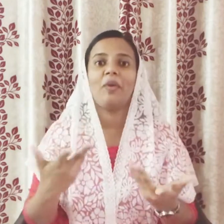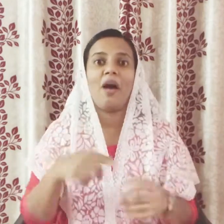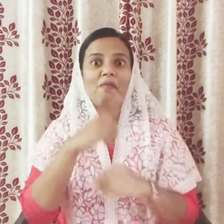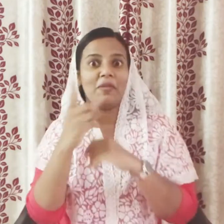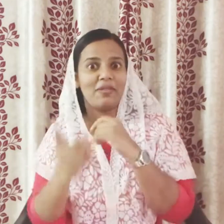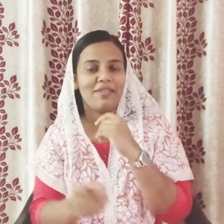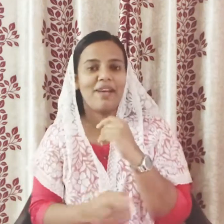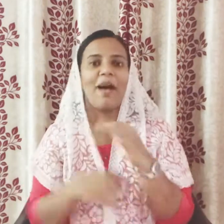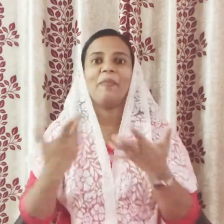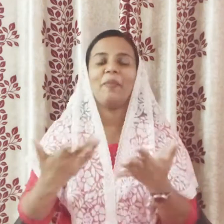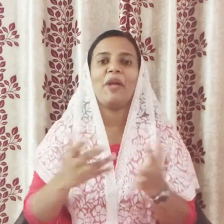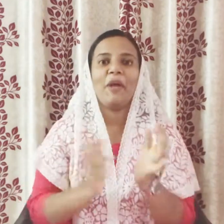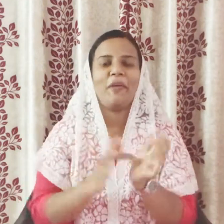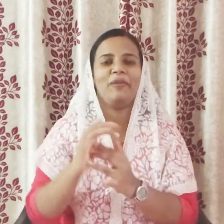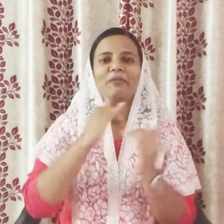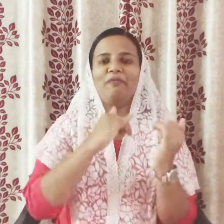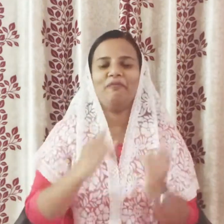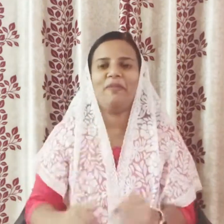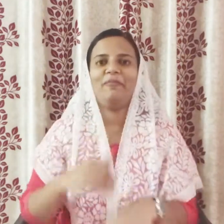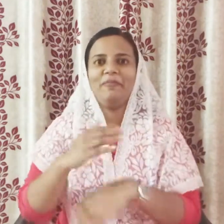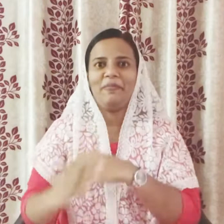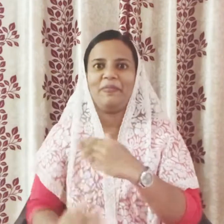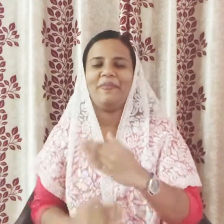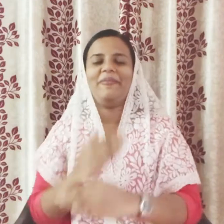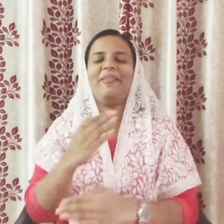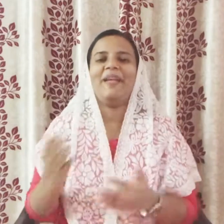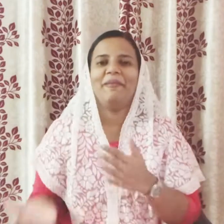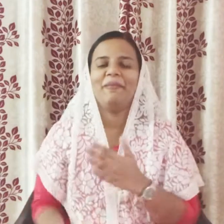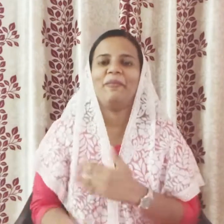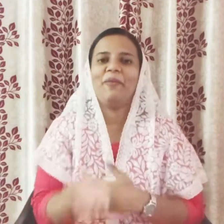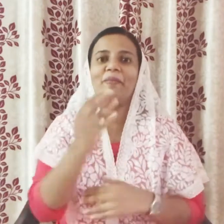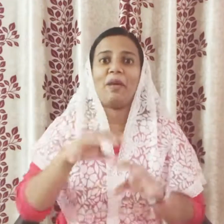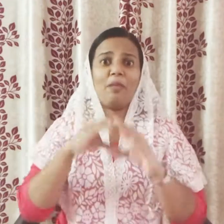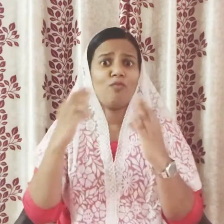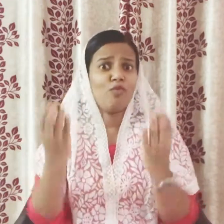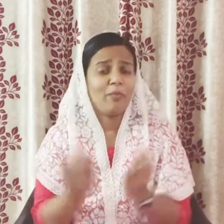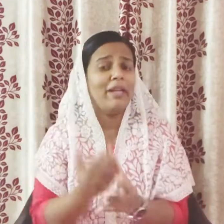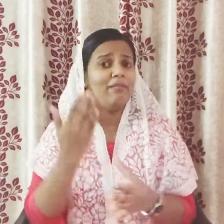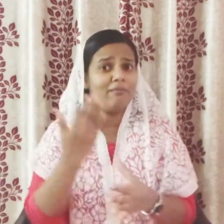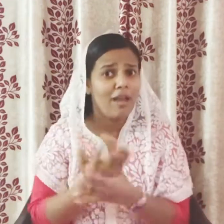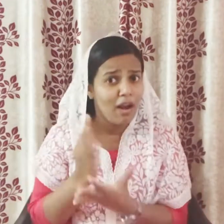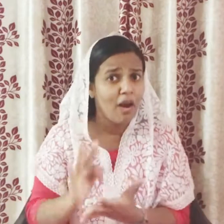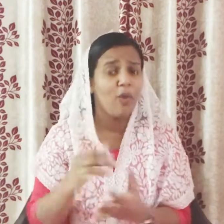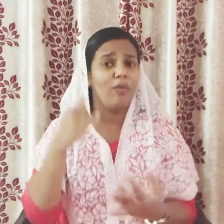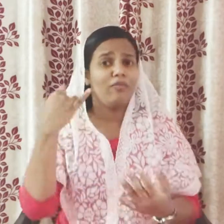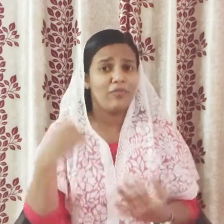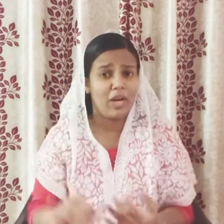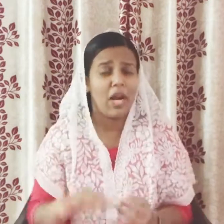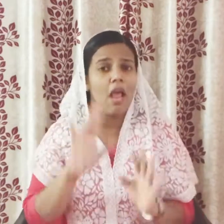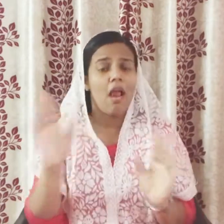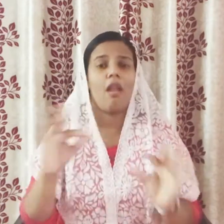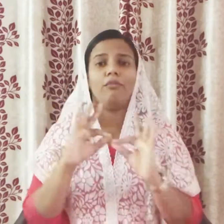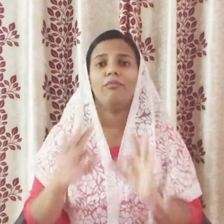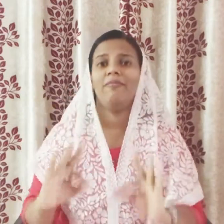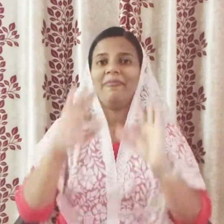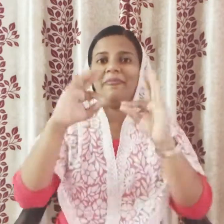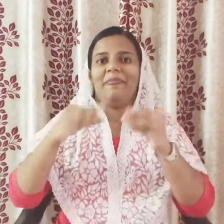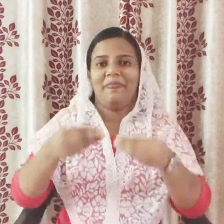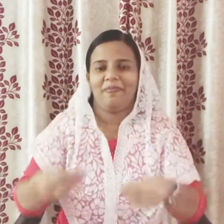വേണ്ടിയാ? കാലാവസാനത്തെങ്കിൽ ഓഹരി പ്രാപിപ്പാൻ. അവൻ നമുക്ക്, നമ്മൾ ഈ ഭൂമിയിൽ ചെയ്ത നല്ലതാകലും തീയതാകലും അതിന് തക്ക പ്രതിഫലം പ്രാപിക്കണം